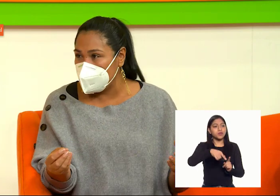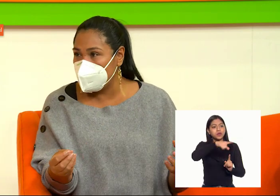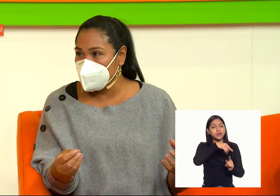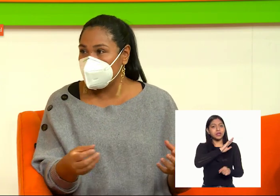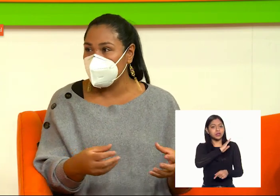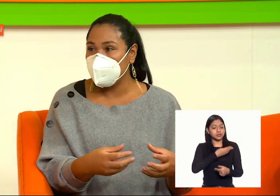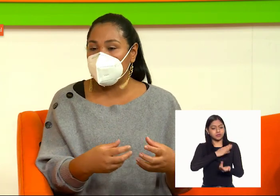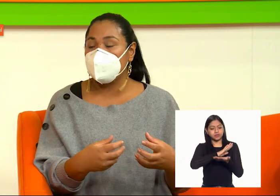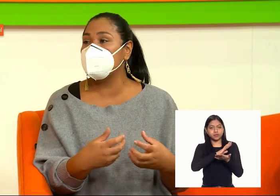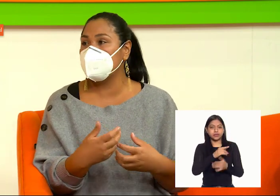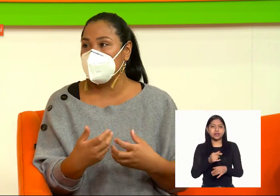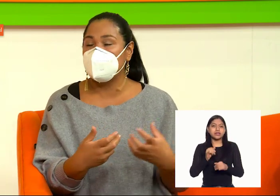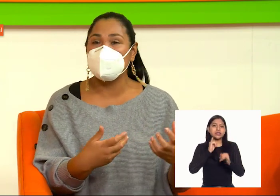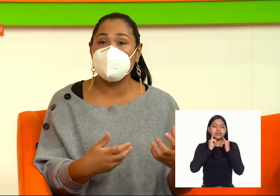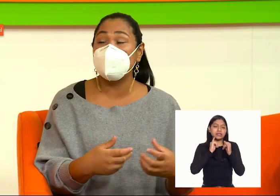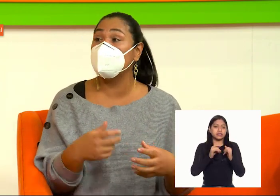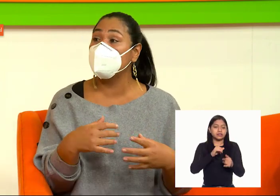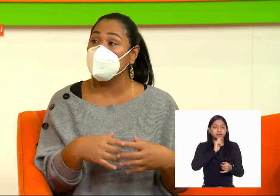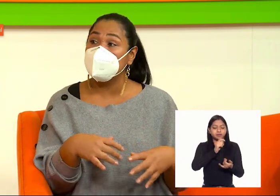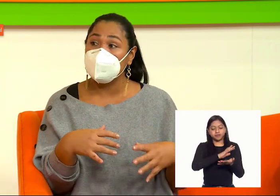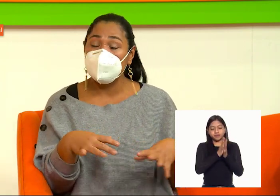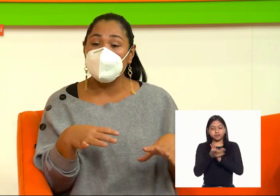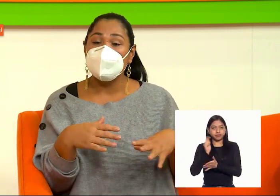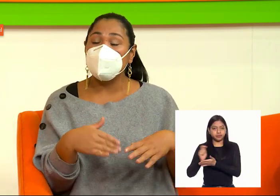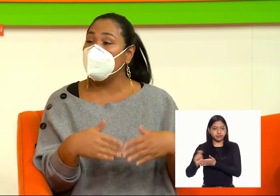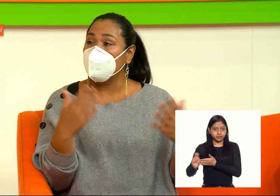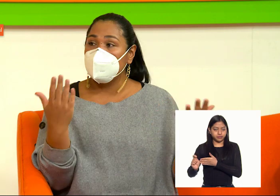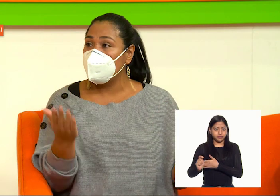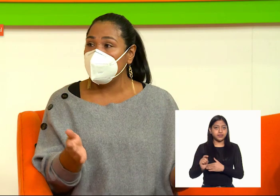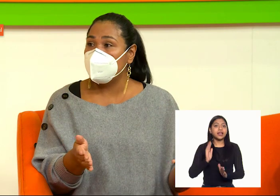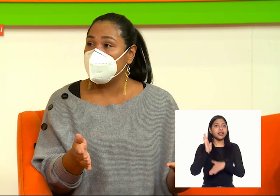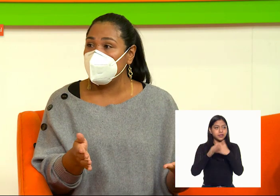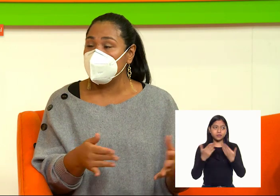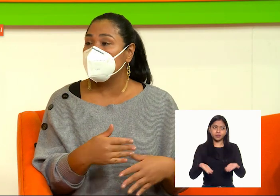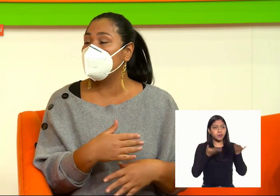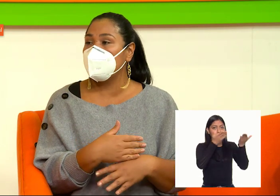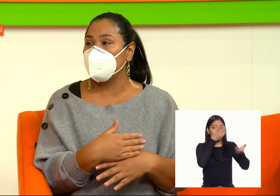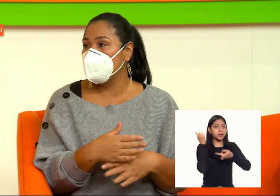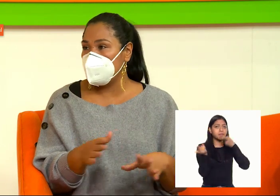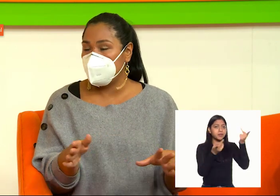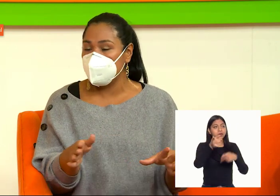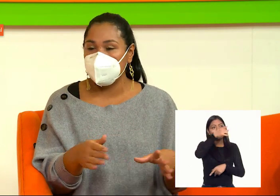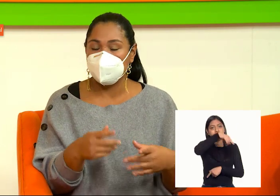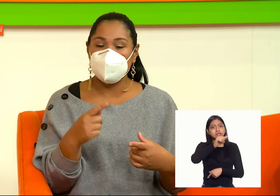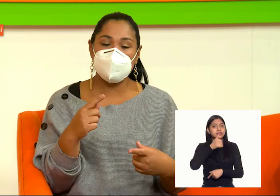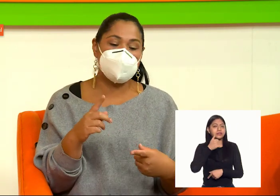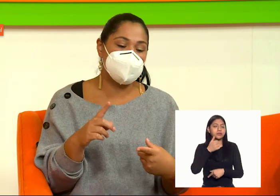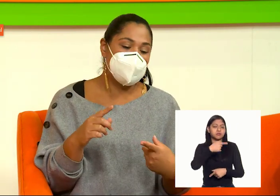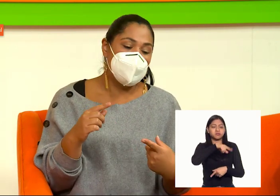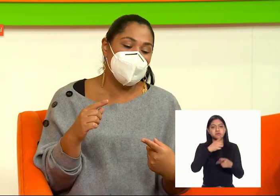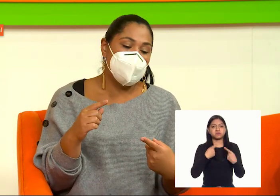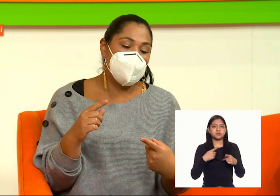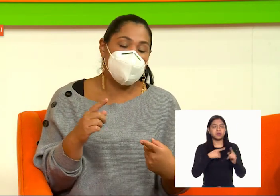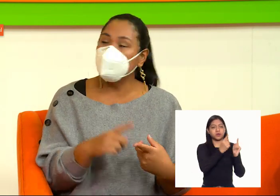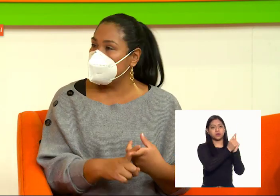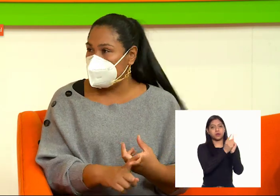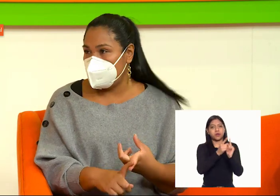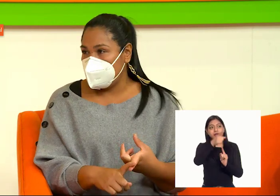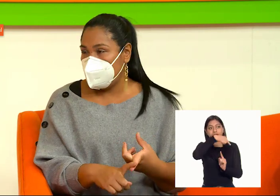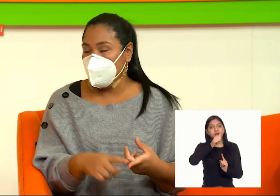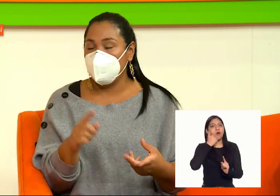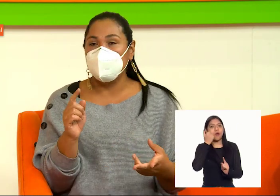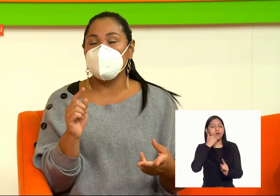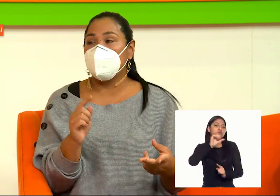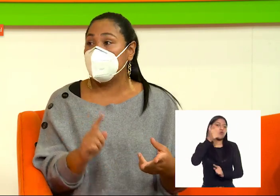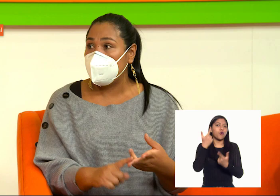en español, ¿no? Para que sea entendible, y después ya se fueron a hacerle las entrevistas a muchas personas, ¿no? Desde alumnos de